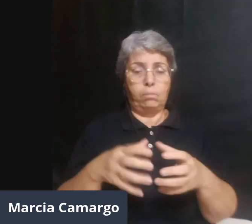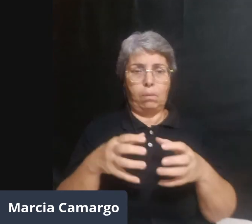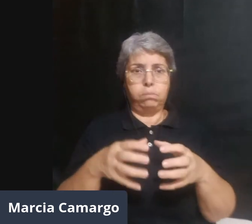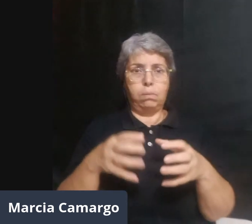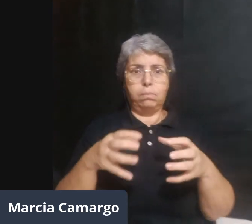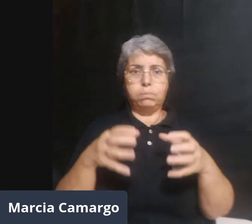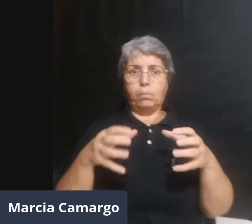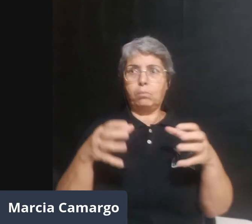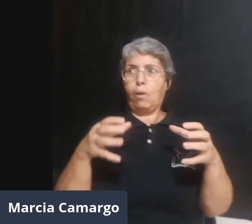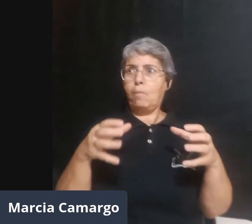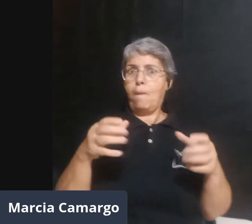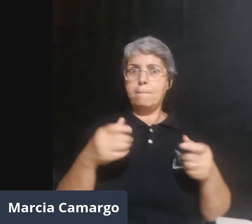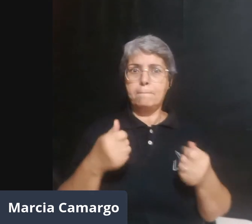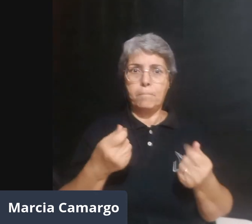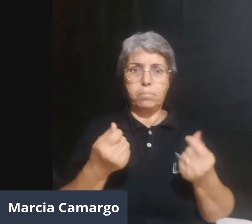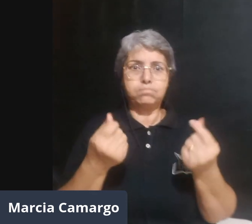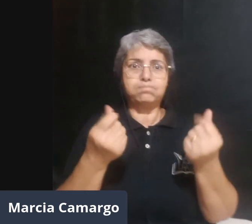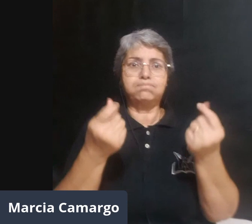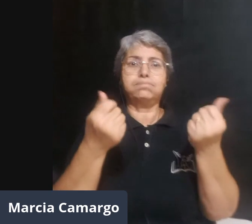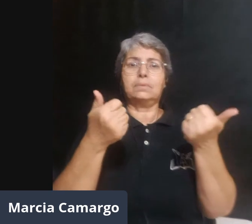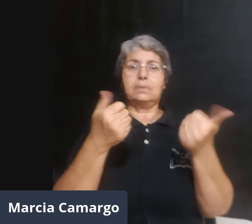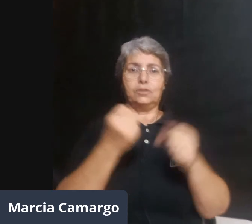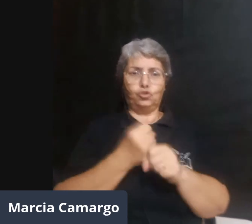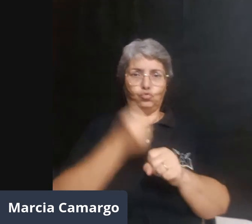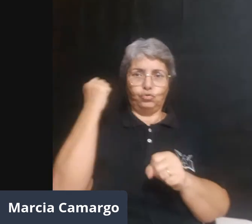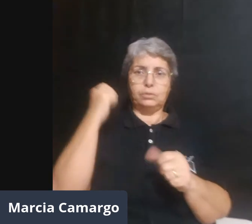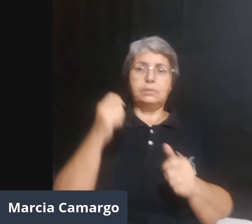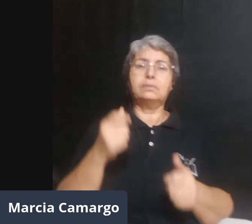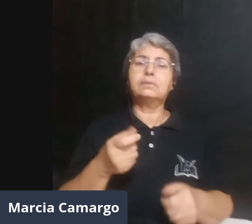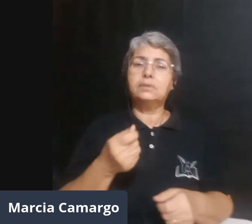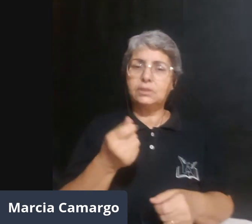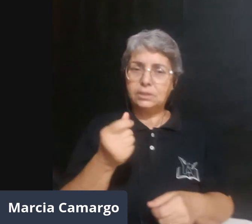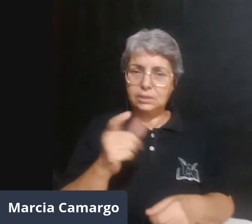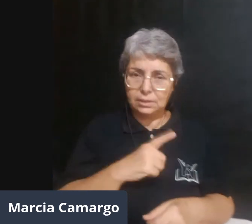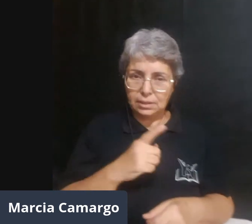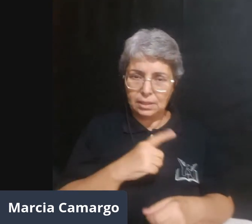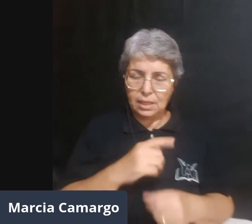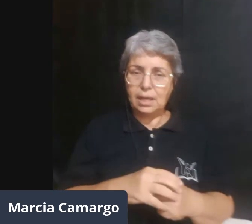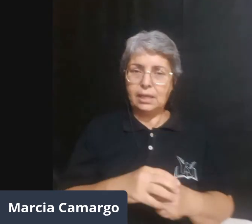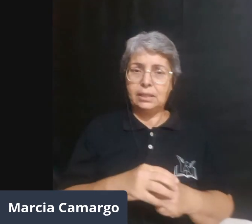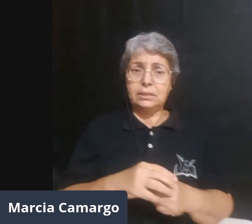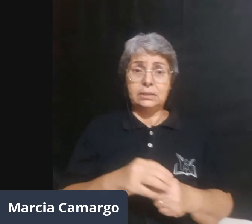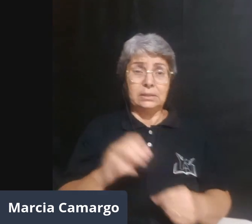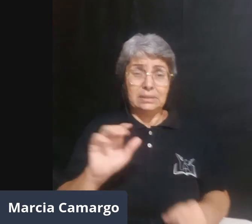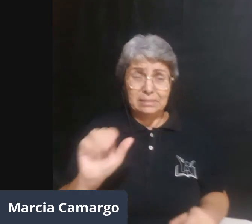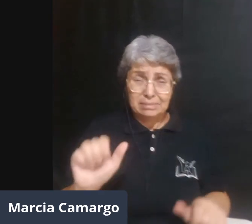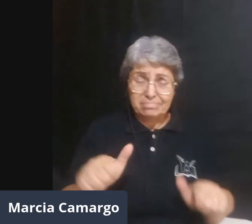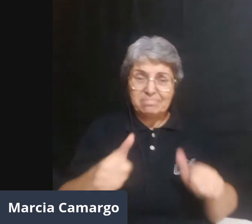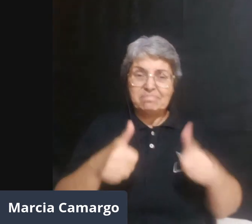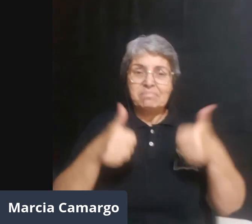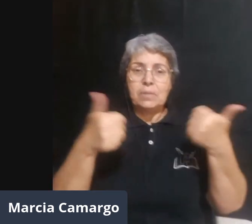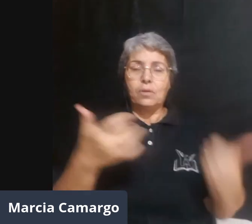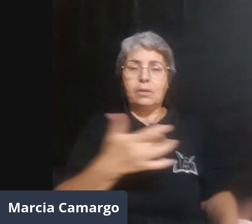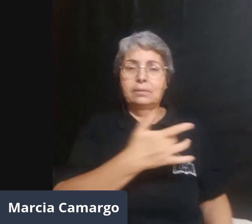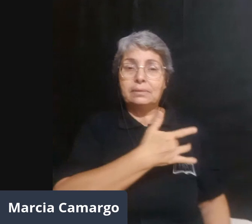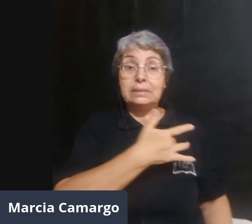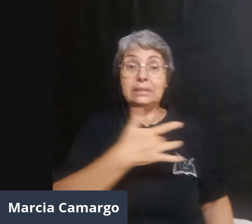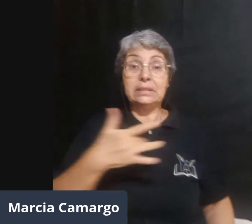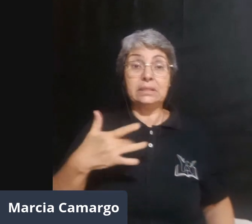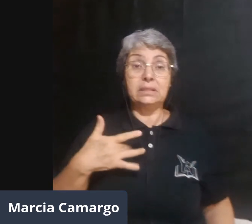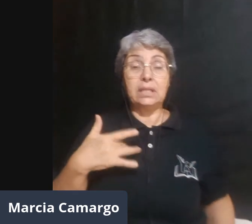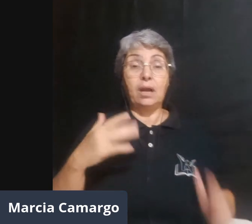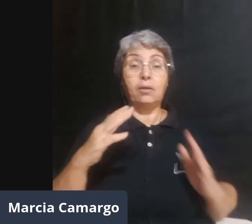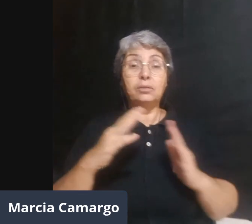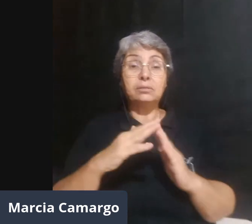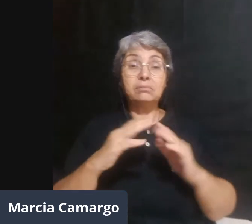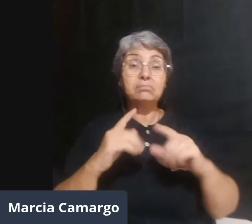prestígio prósperos. Vejam que chegamos a ter a melhor instituição de saúde do mundo e uma das mais avançadas